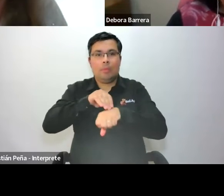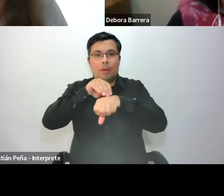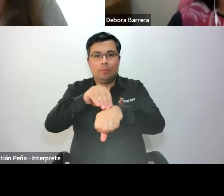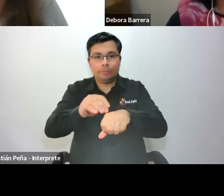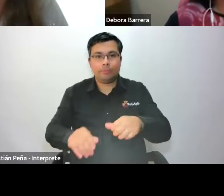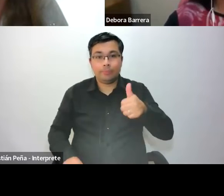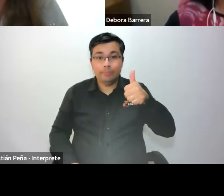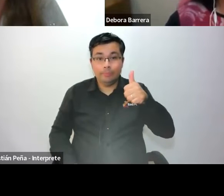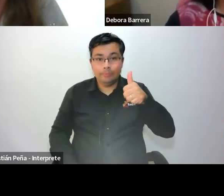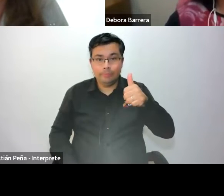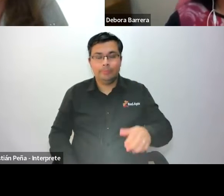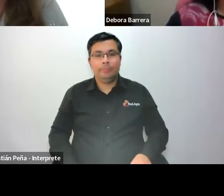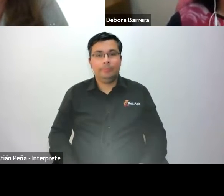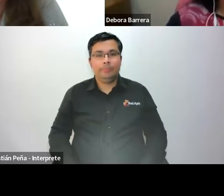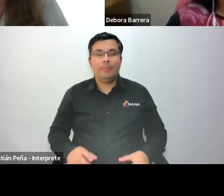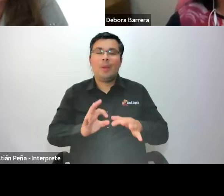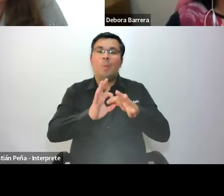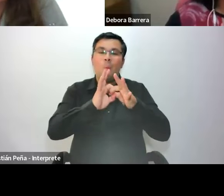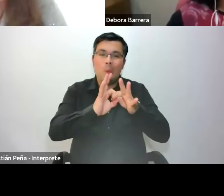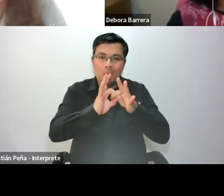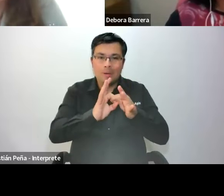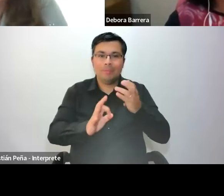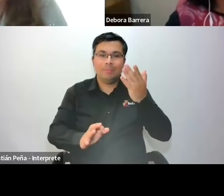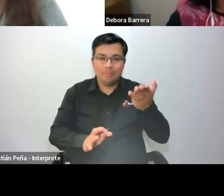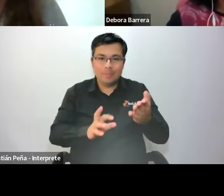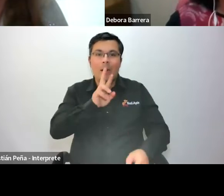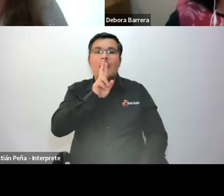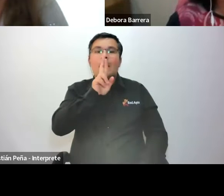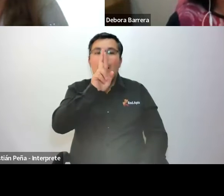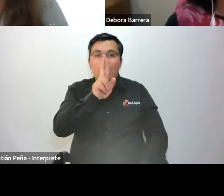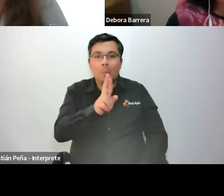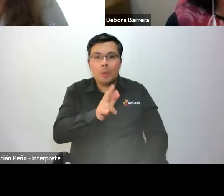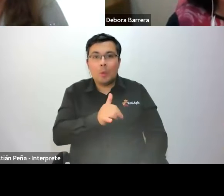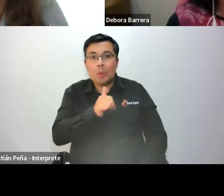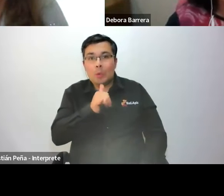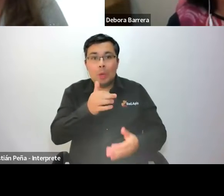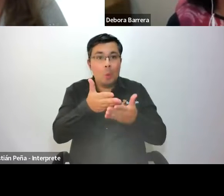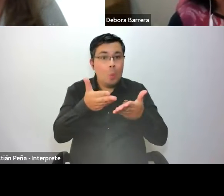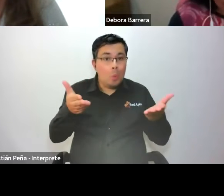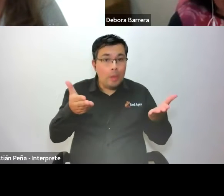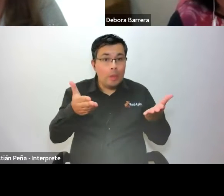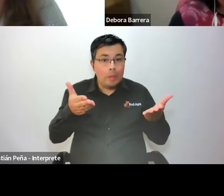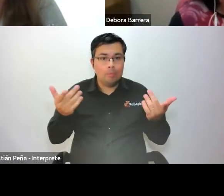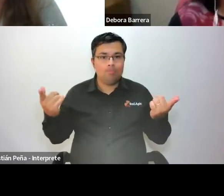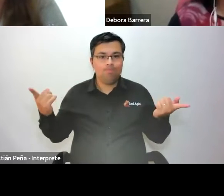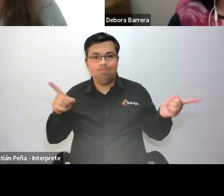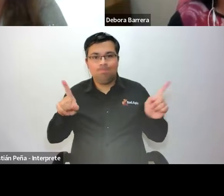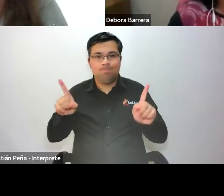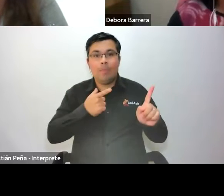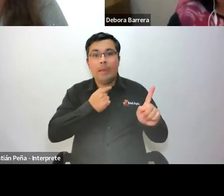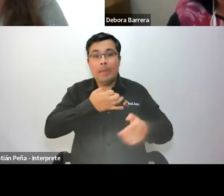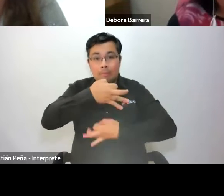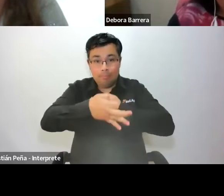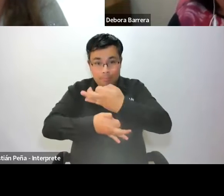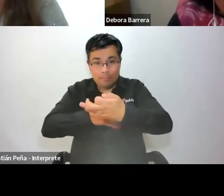Muchas gracias, Marce, por tu respuesta. Si alguno de los panelistas quiere complementar algo, lo hace, no